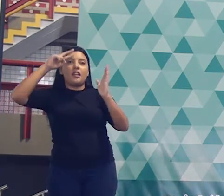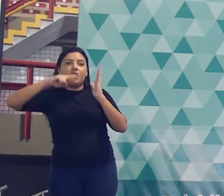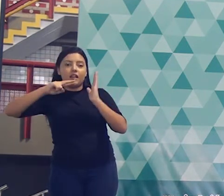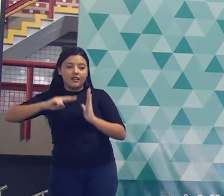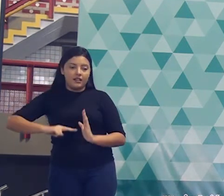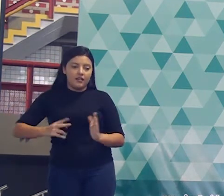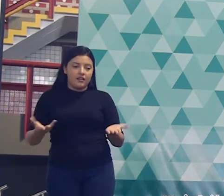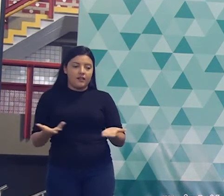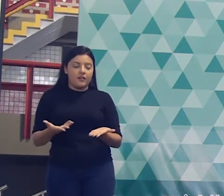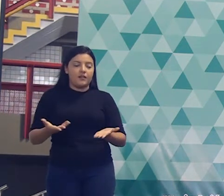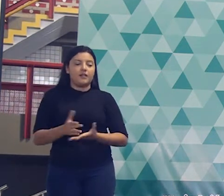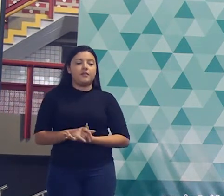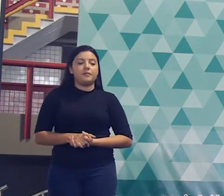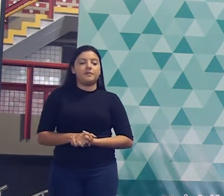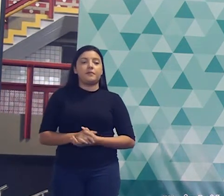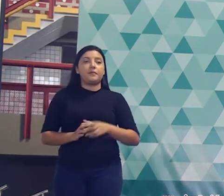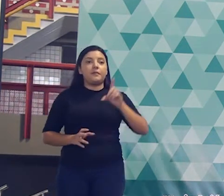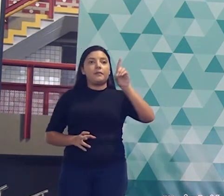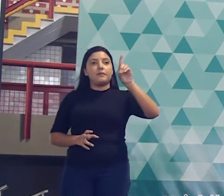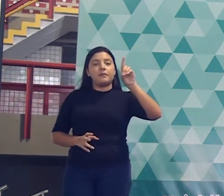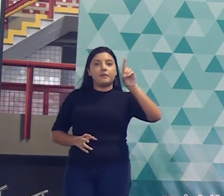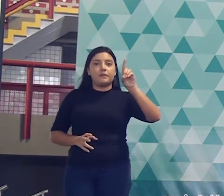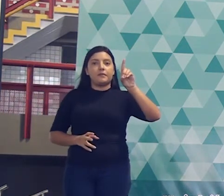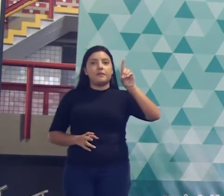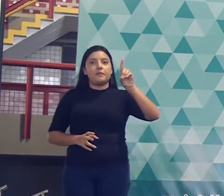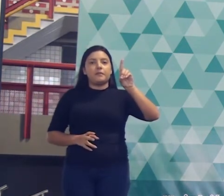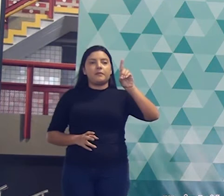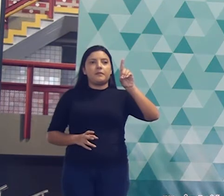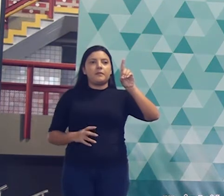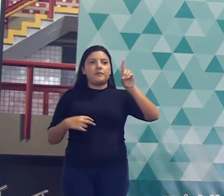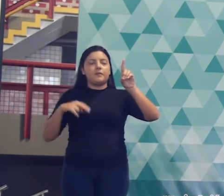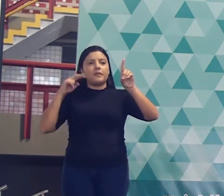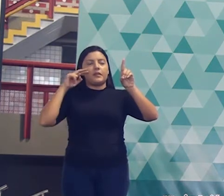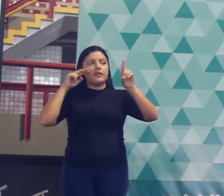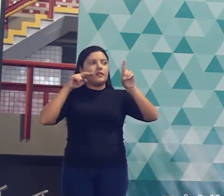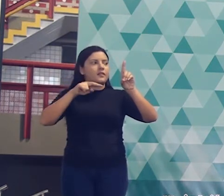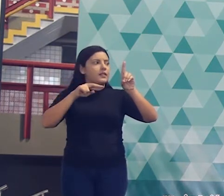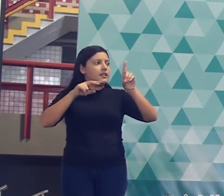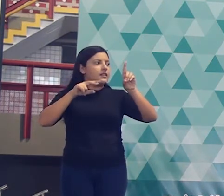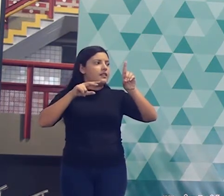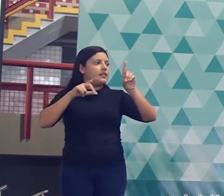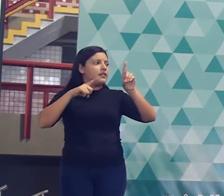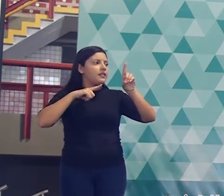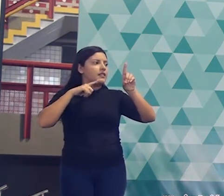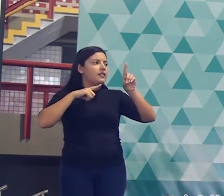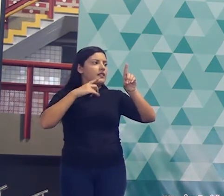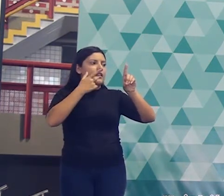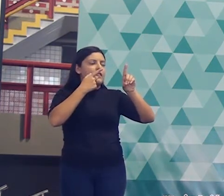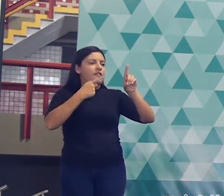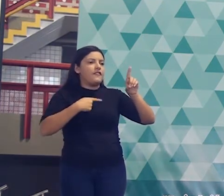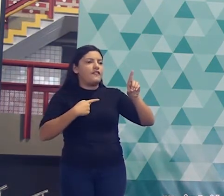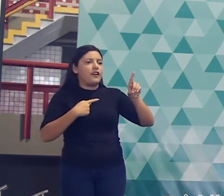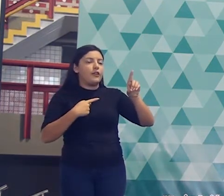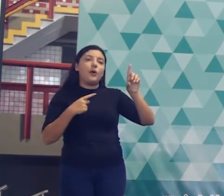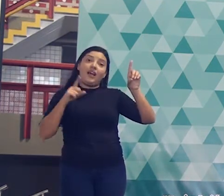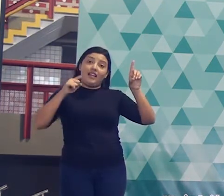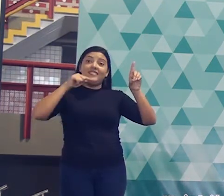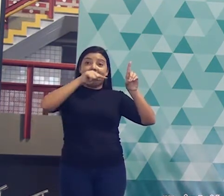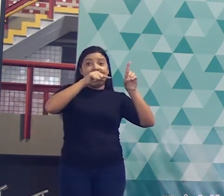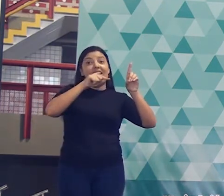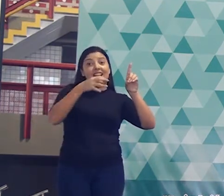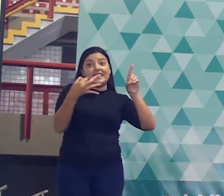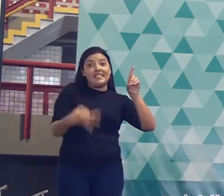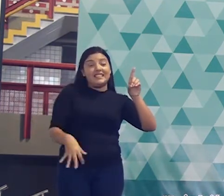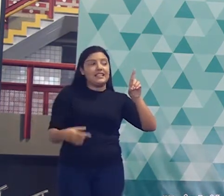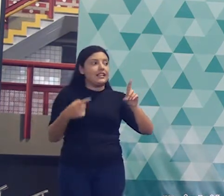vocês? Item D. Eu já ouvi a galera gritando ali, a Larissa, né? Larissa já gritou que é o item D.